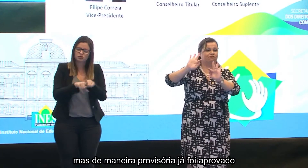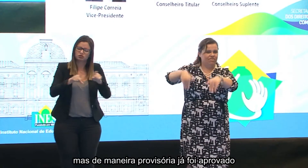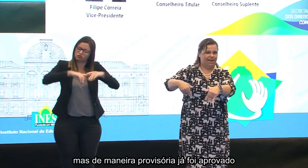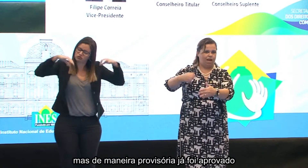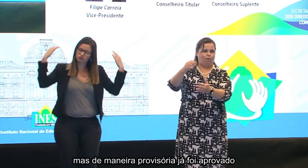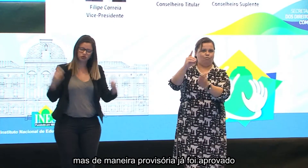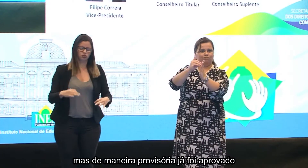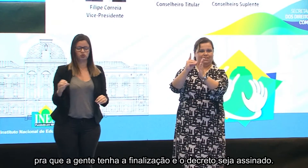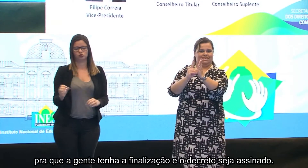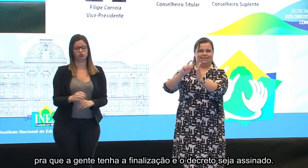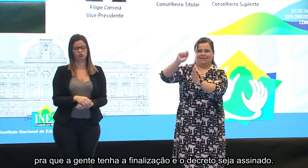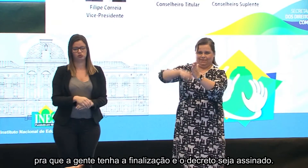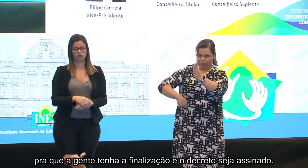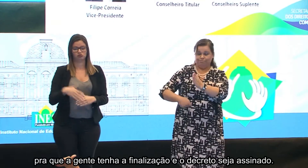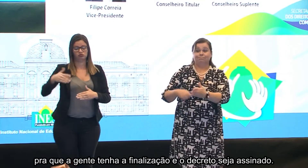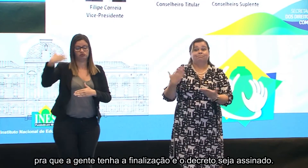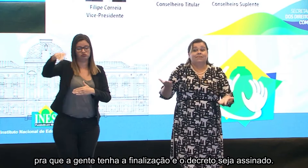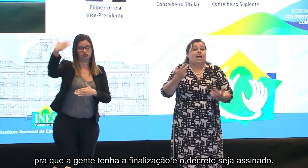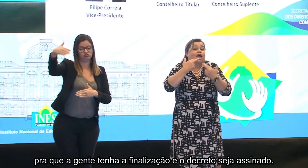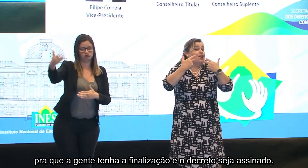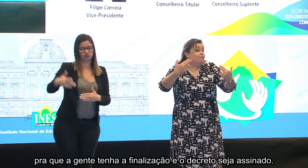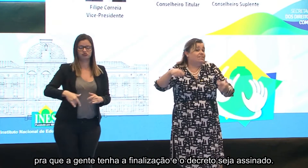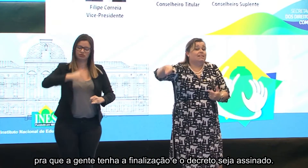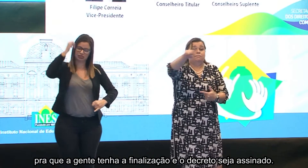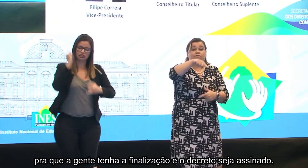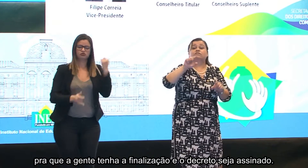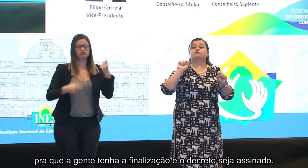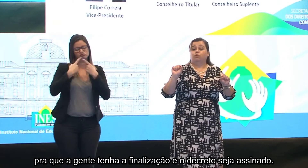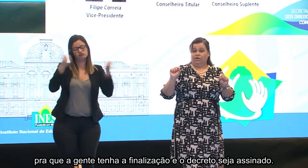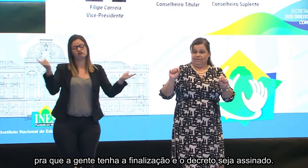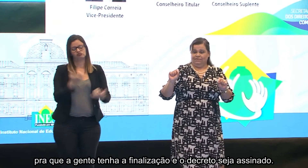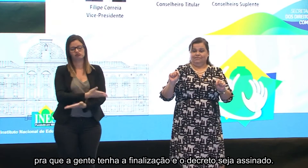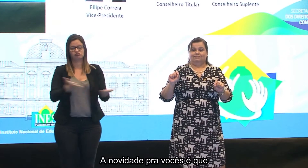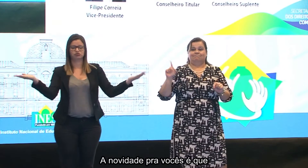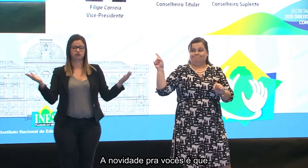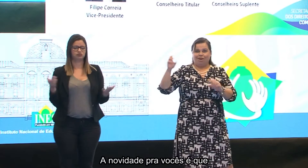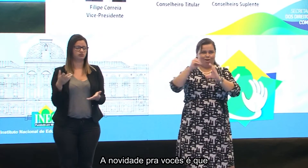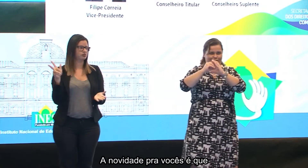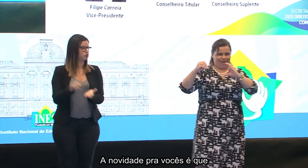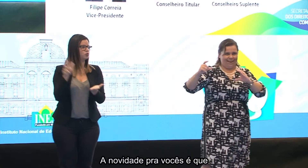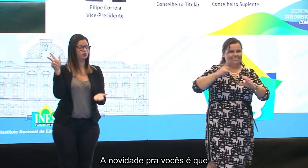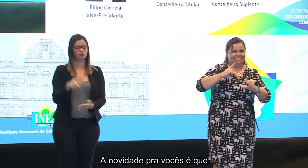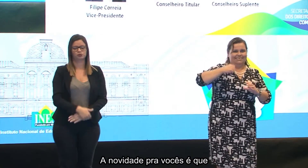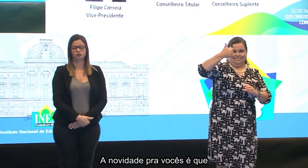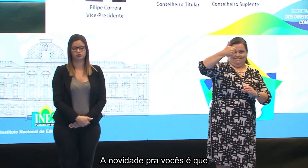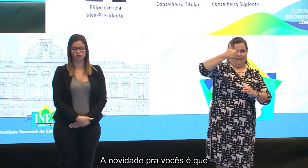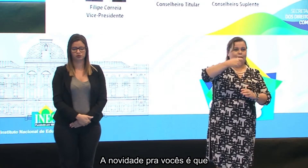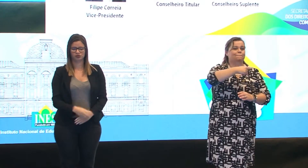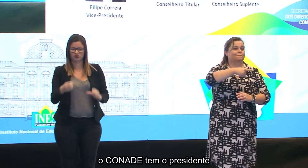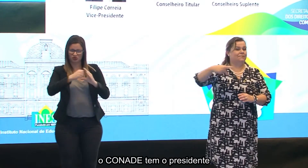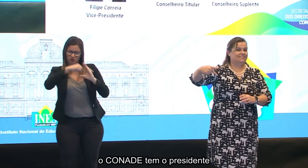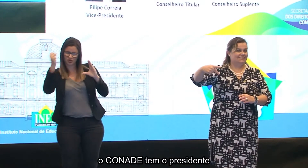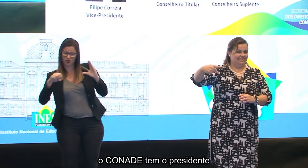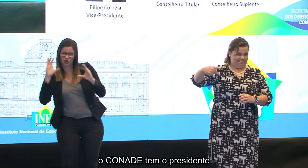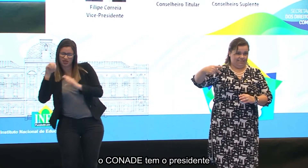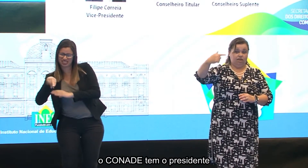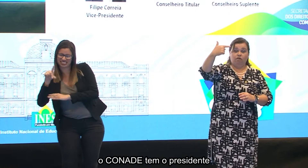foi aprovado para que a gente tenha a finalização e que o decreto seja assinado. E a novidade para vocês é que o CONAD, né, ele